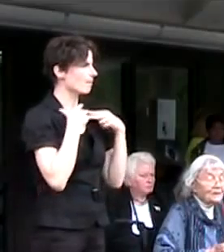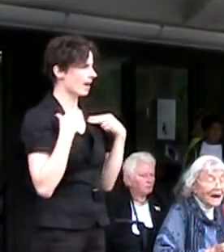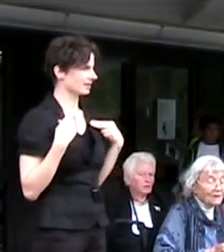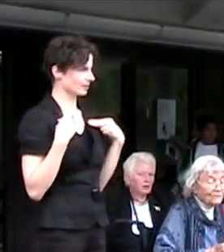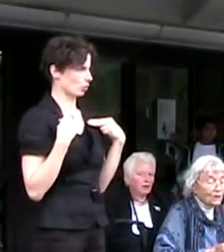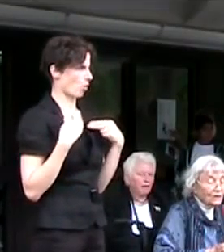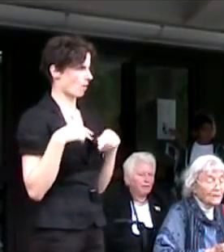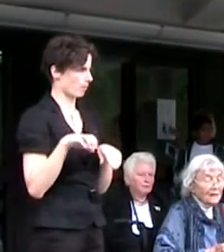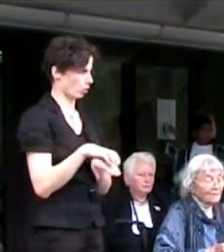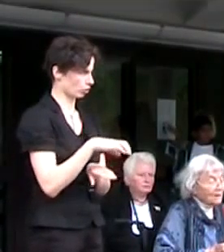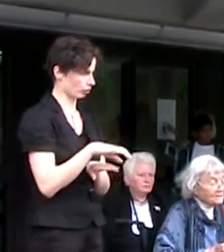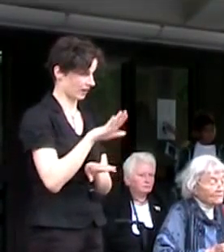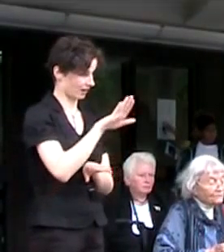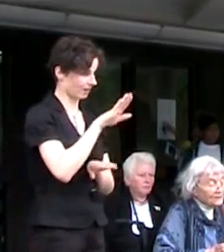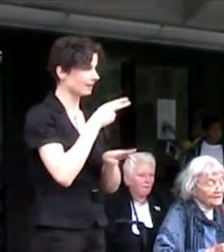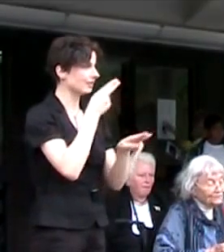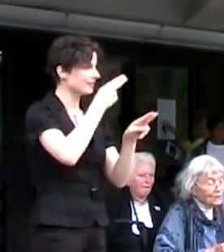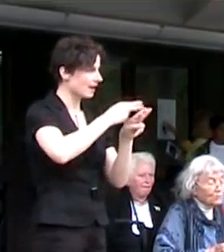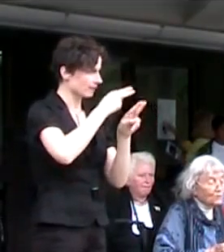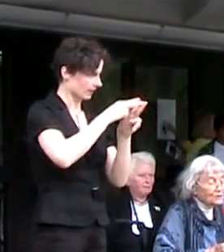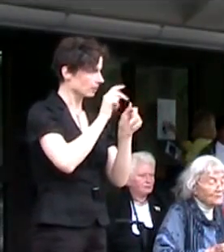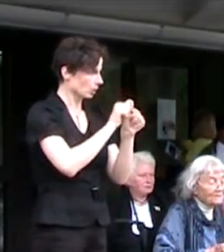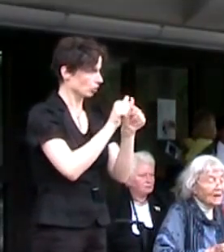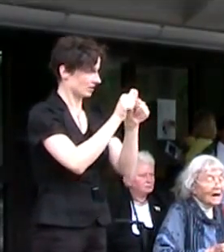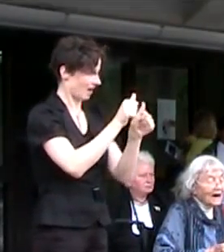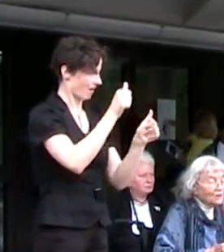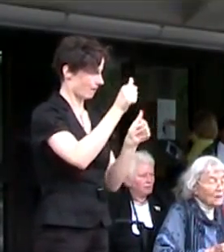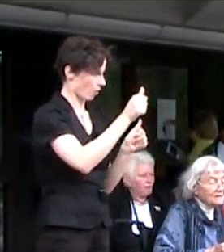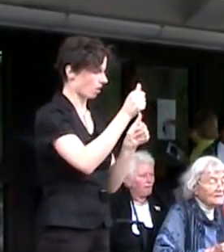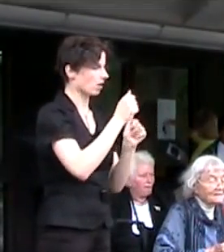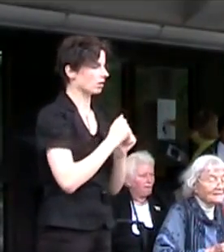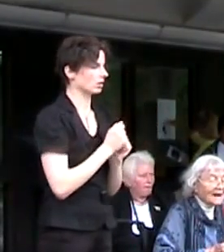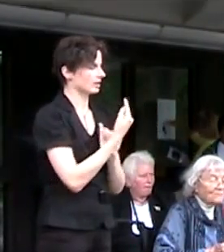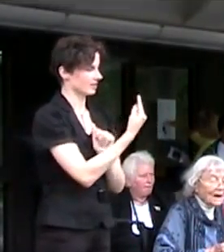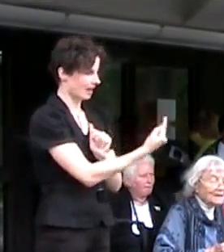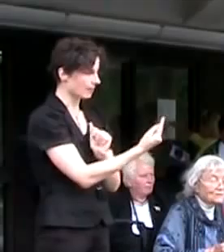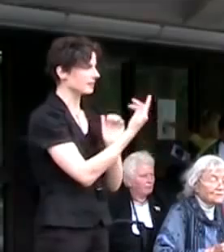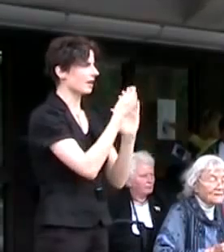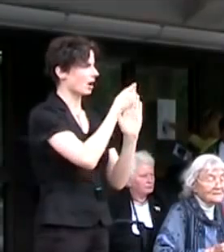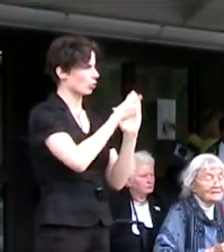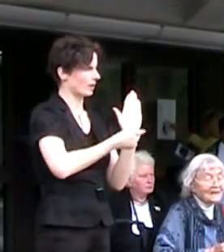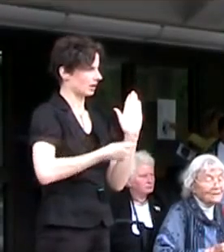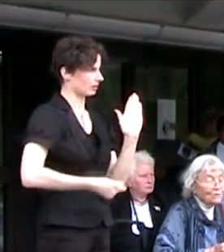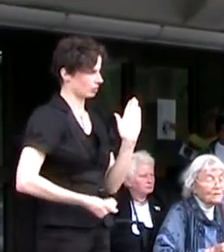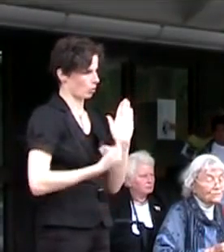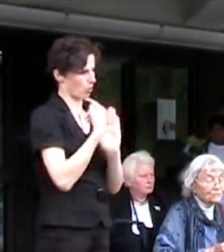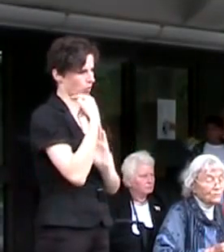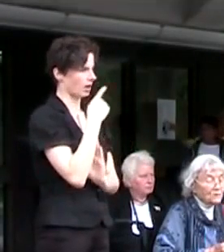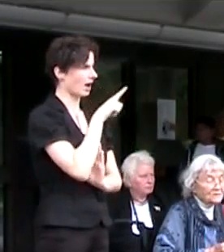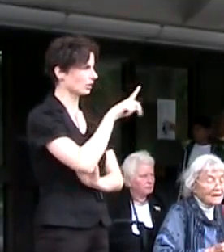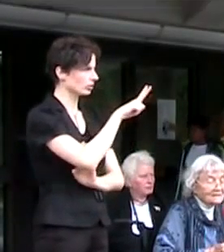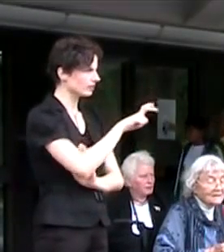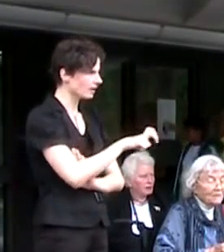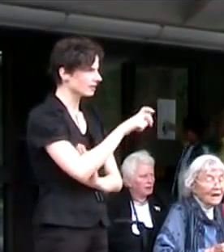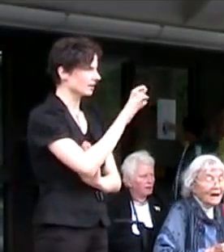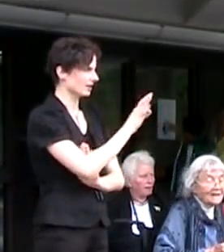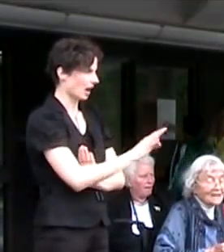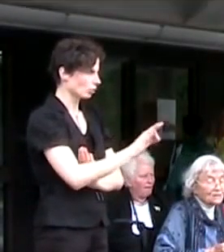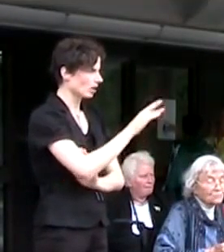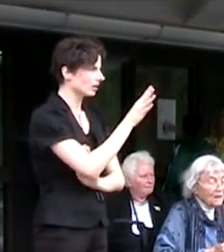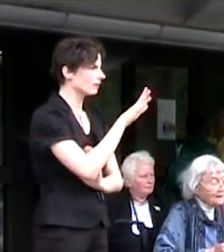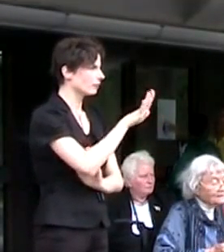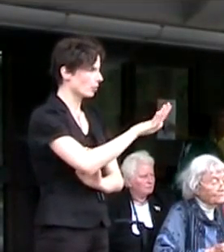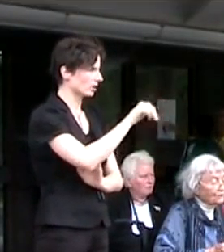und Nachfolger, Pastor Friedrich von Bodenschwing, argumentierte am 21. Januar 1965